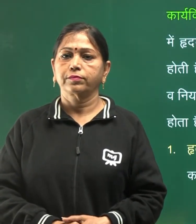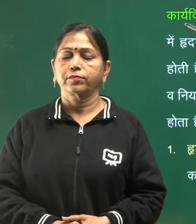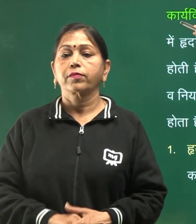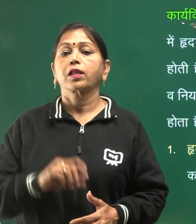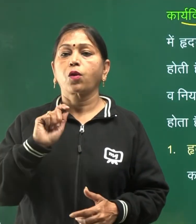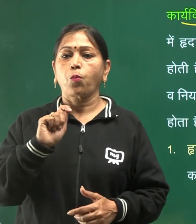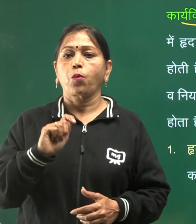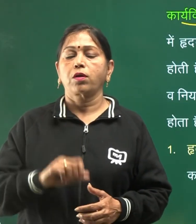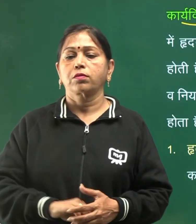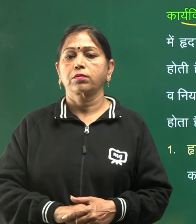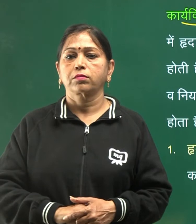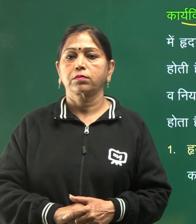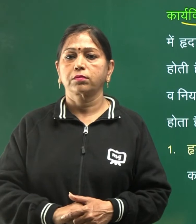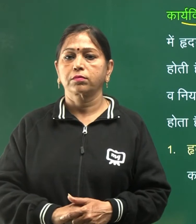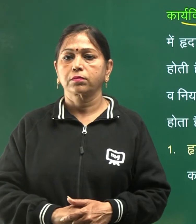कार्यविधि